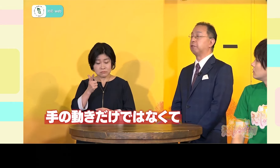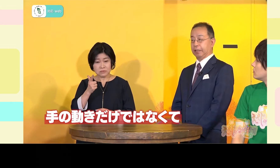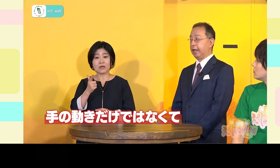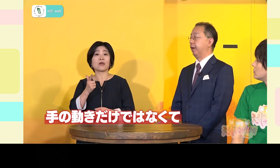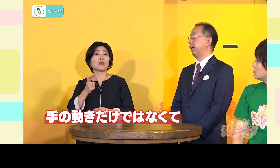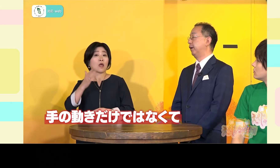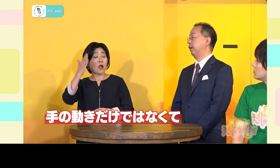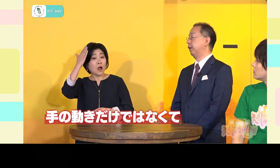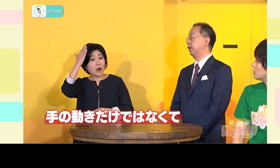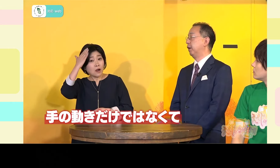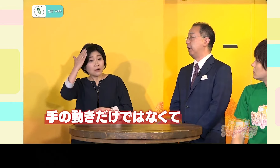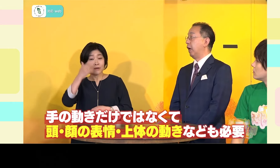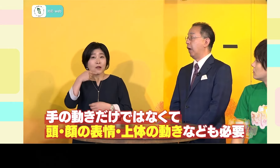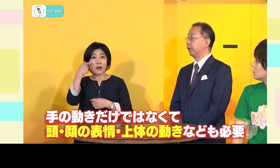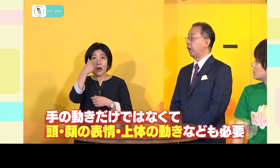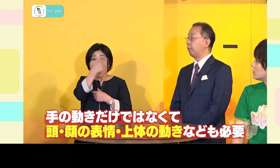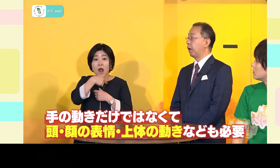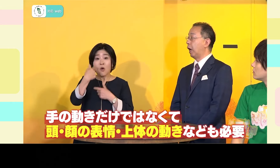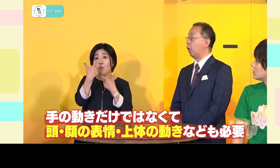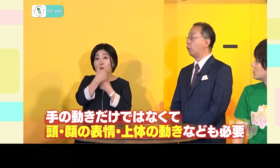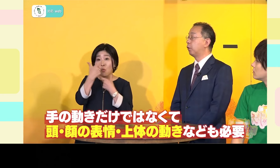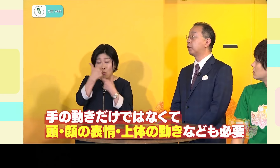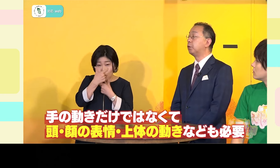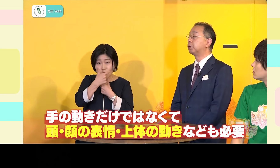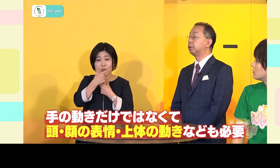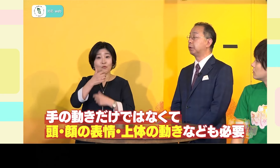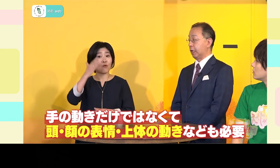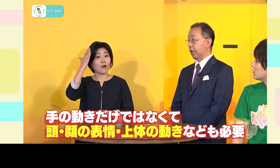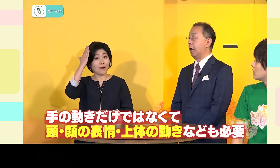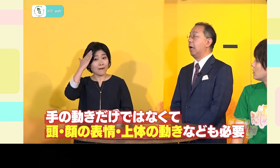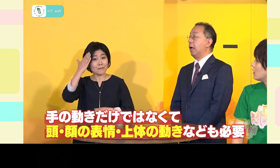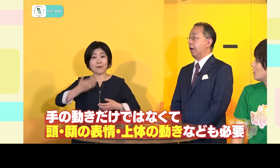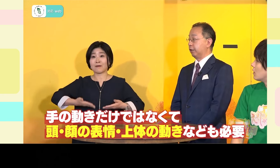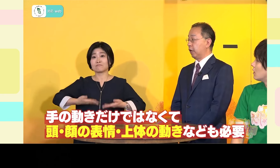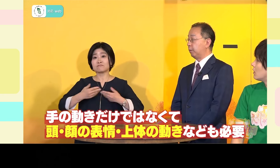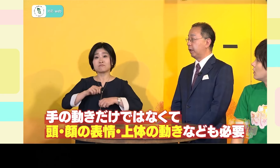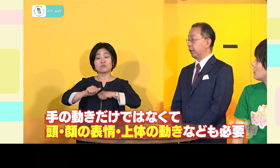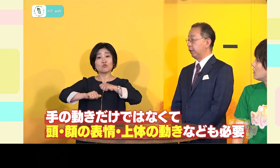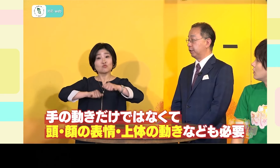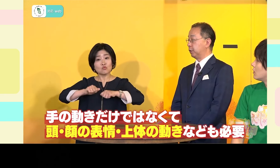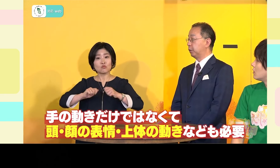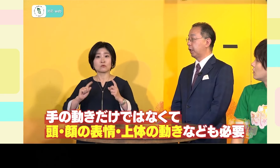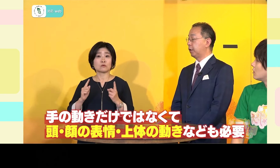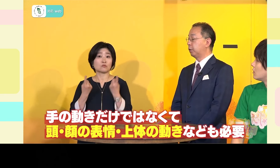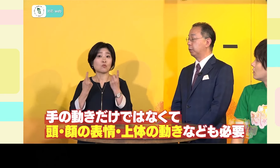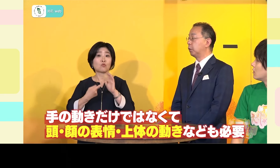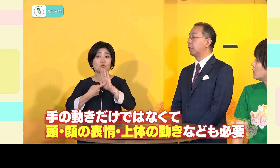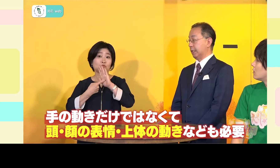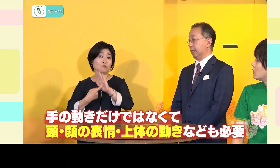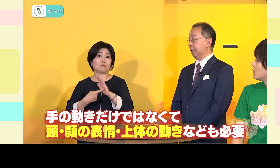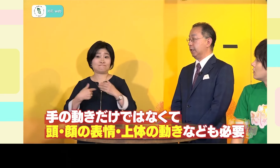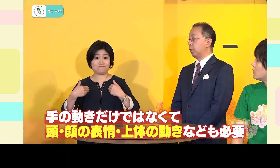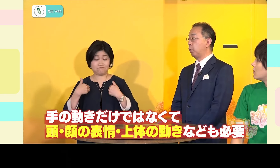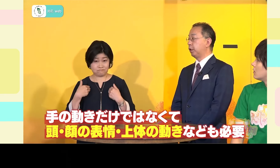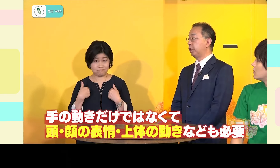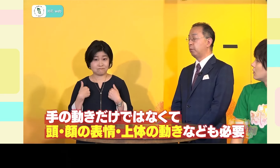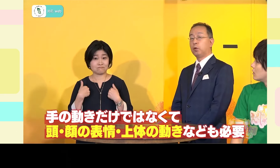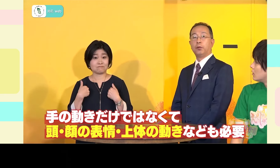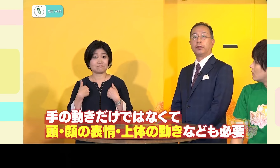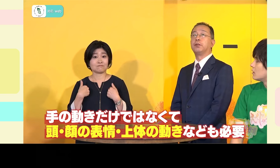て、頭、顔の表情や頭や上体の動き、こういったものも必要